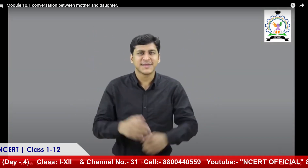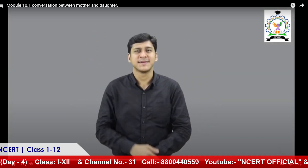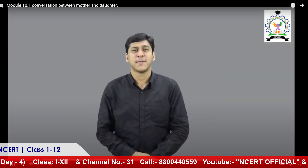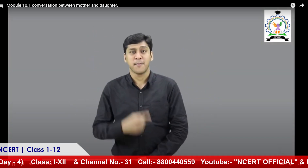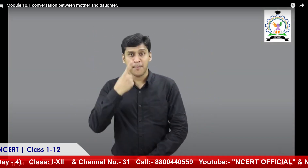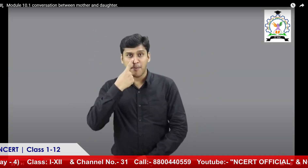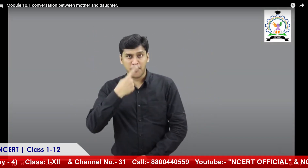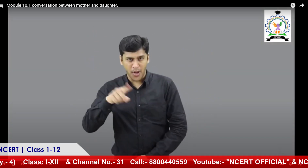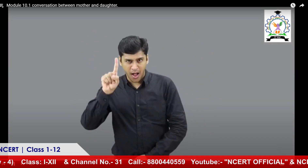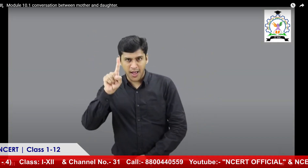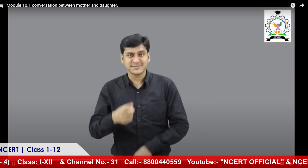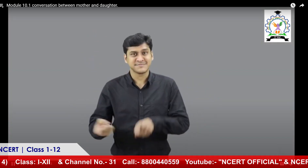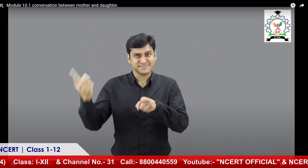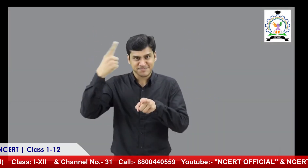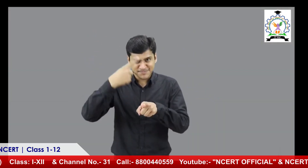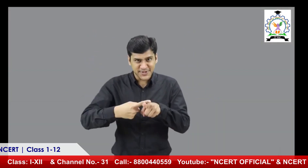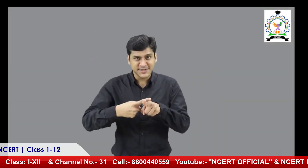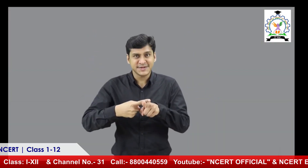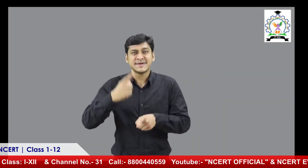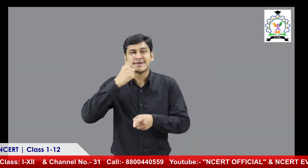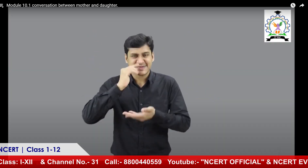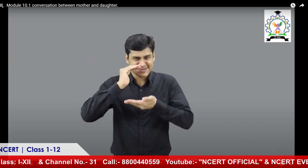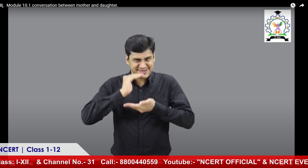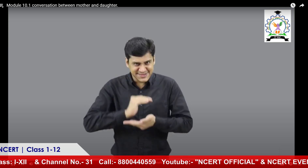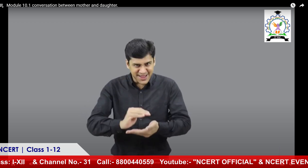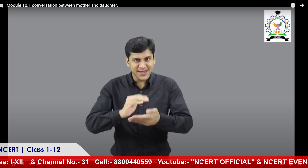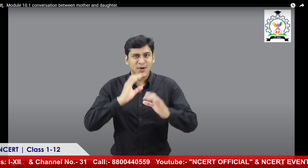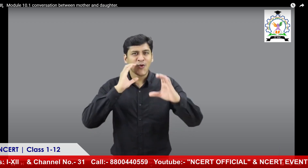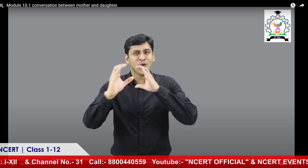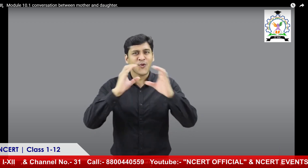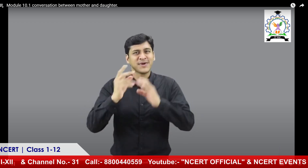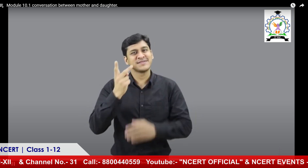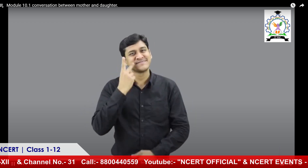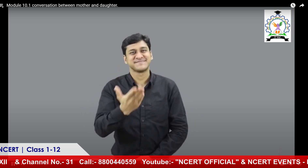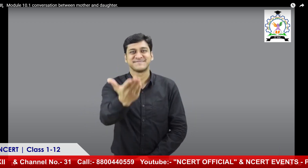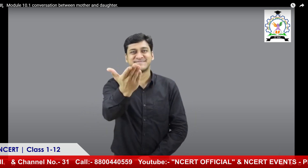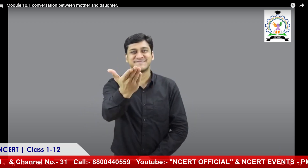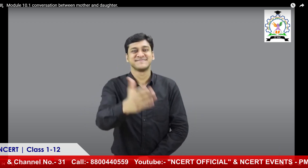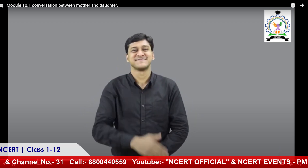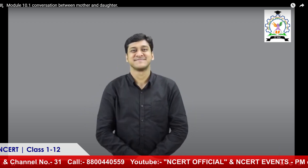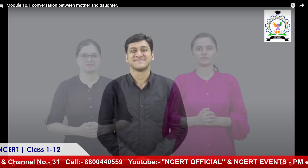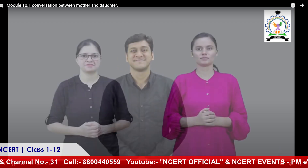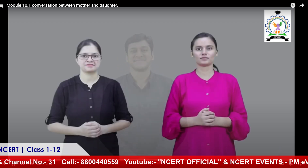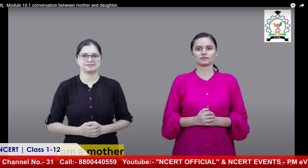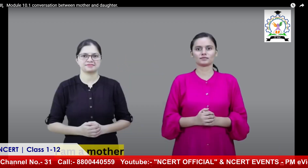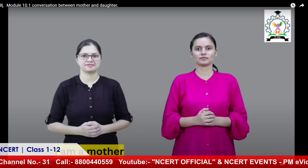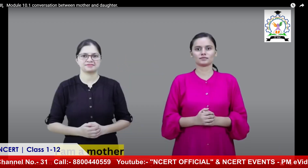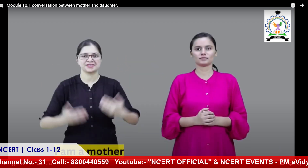आज का विषय है माँ और बेटी के बीच की बातचीत। आइए देखते